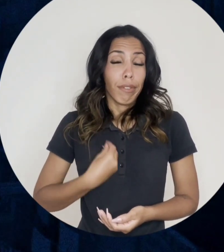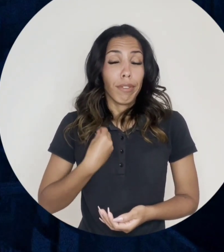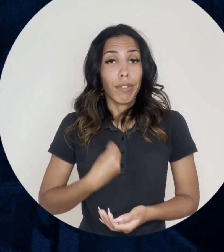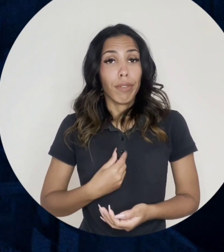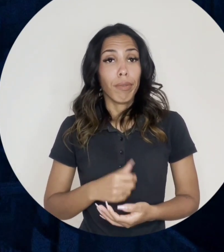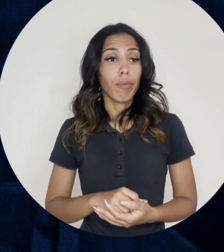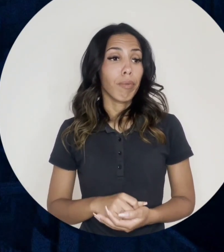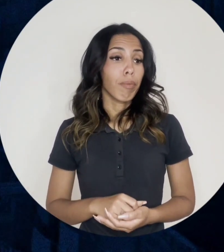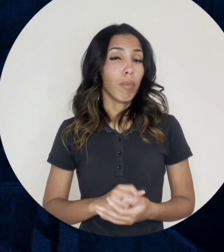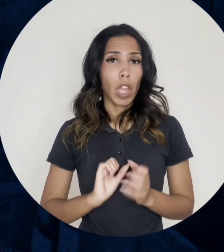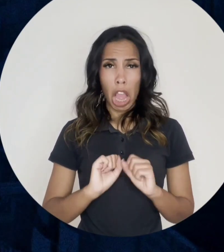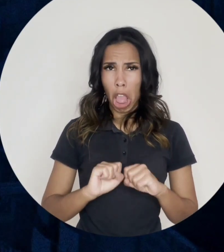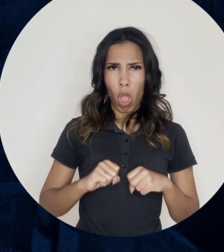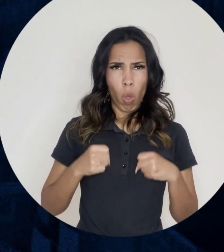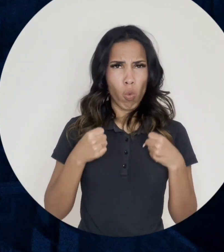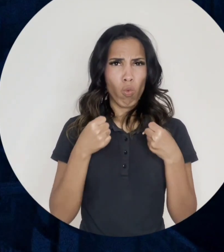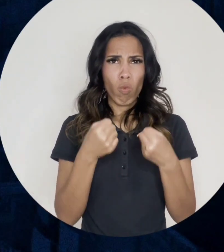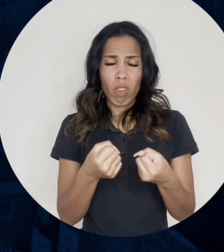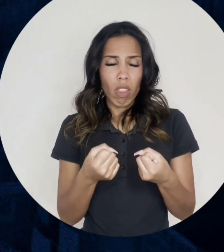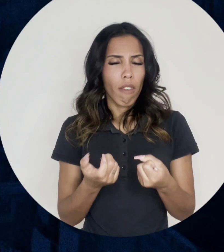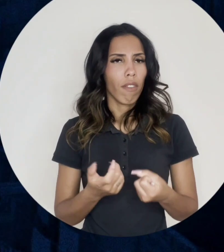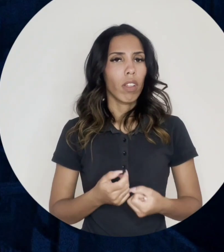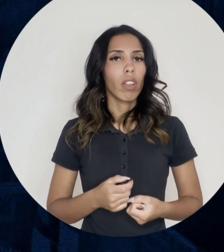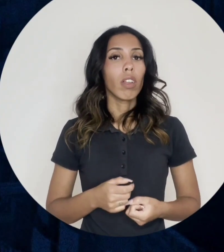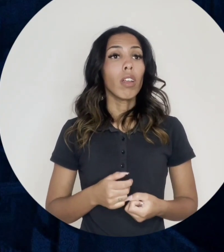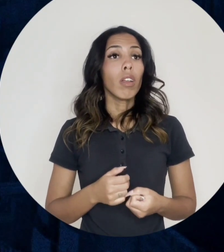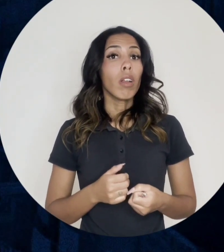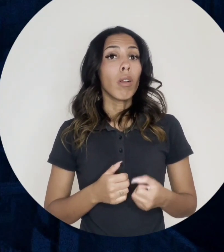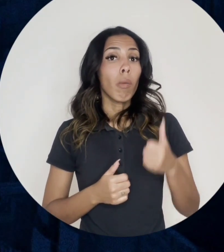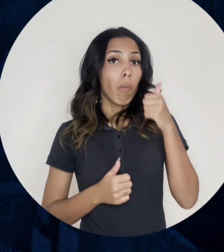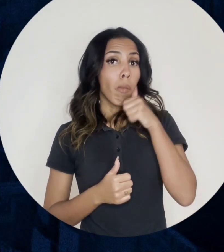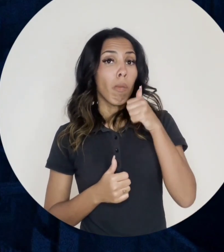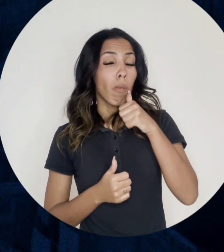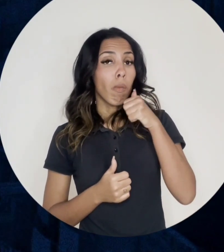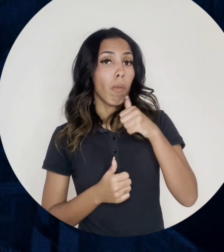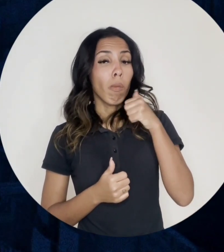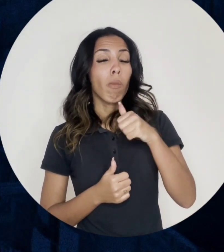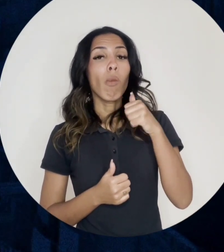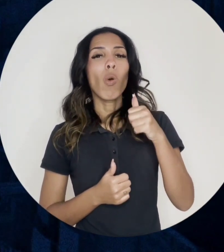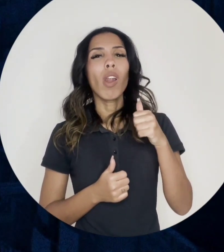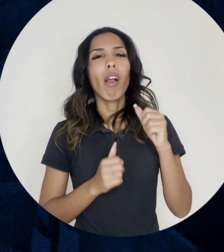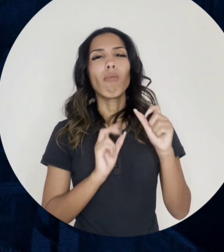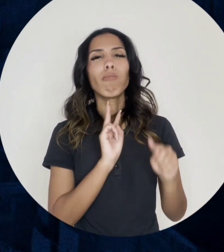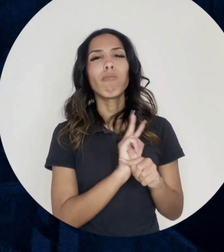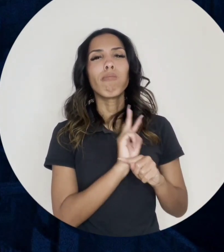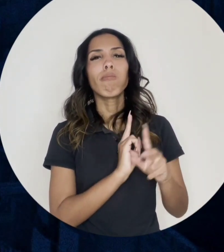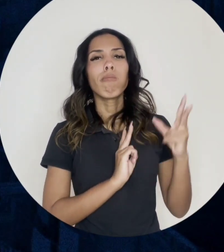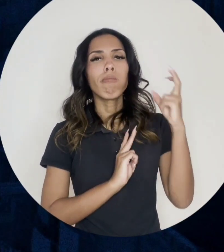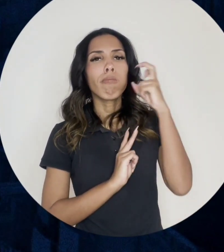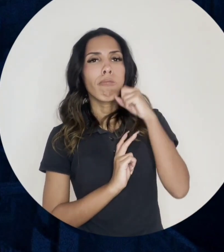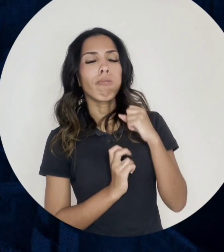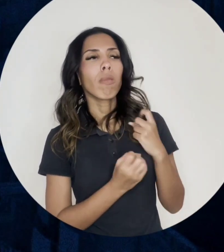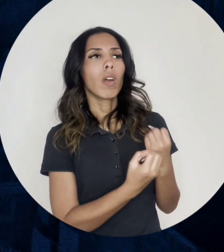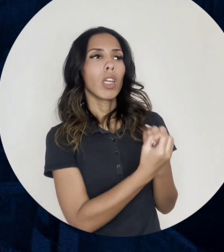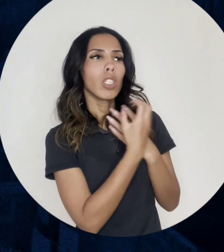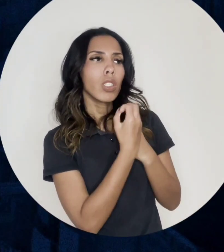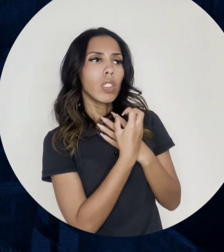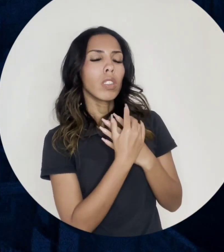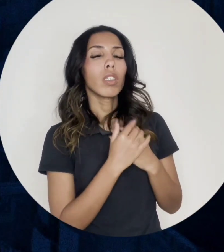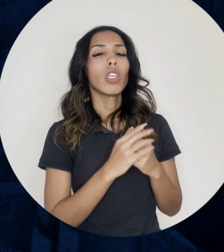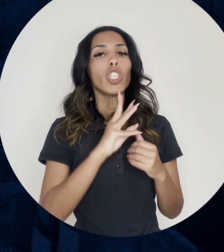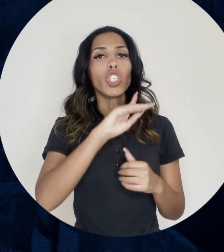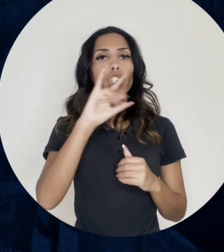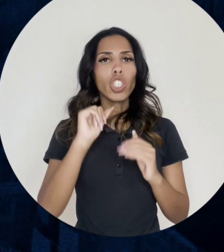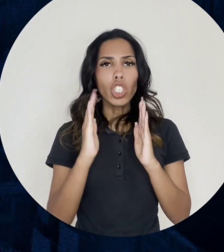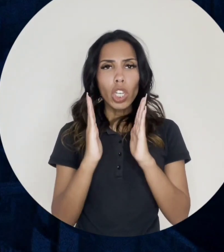mundo, não tinha quem me defendesse. Aí essa senhora me pegou, me adotou, então ela me ensinava o dia de